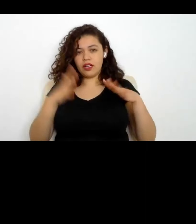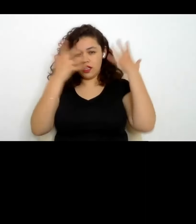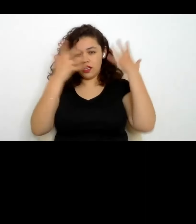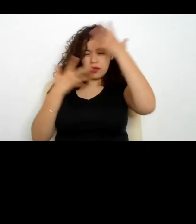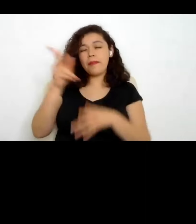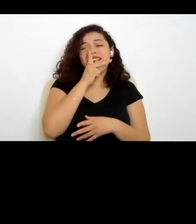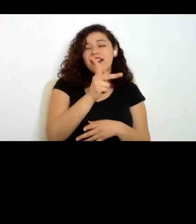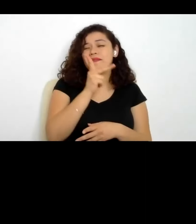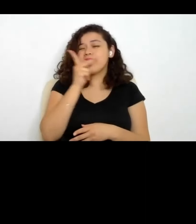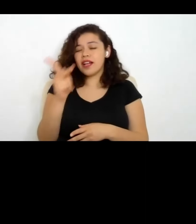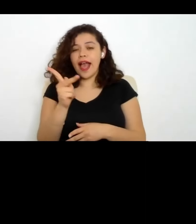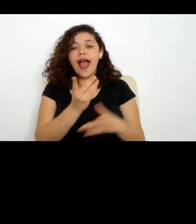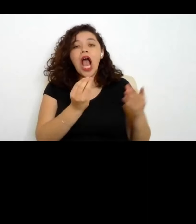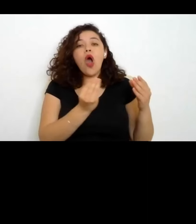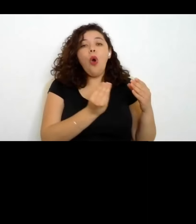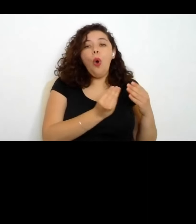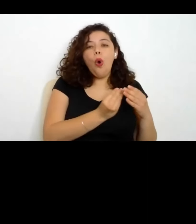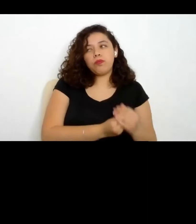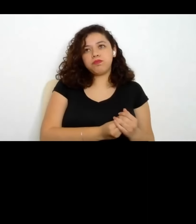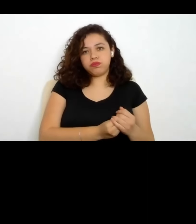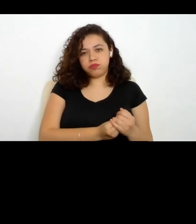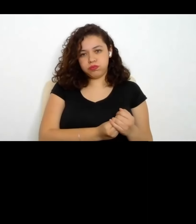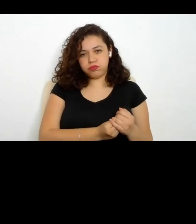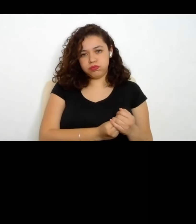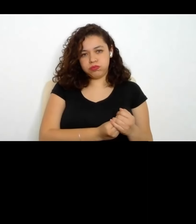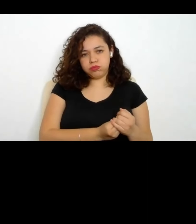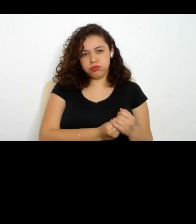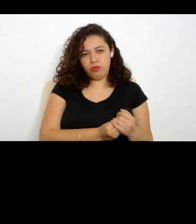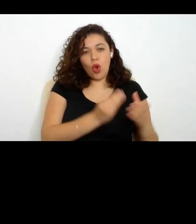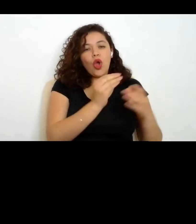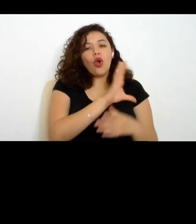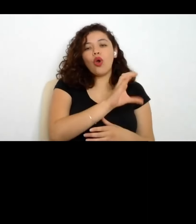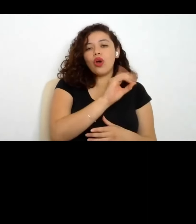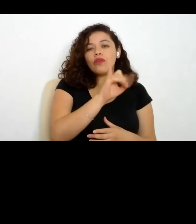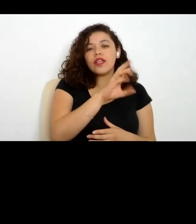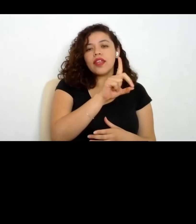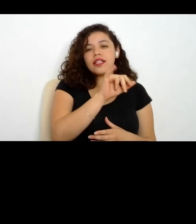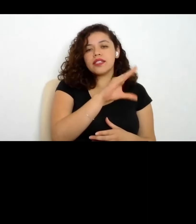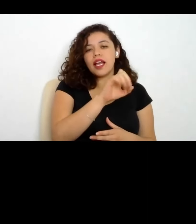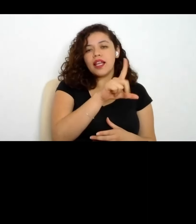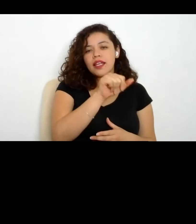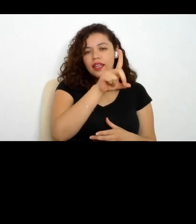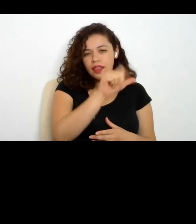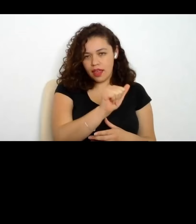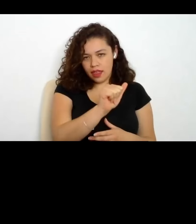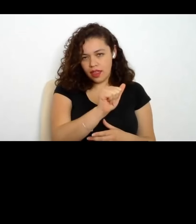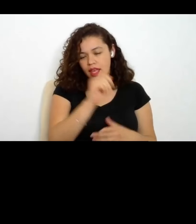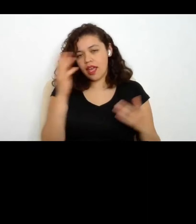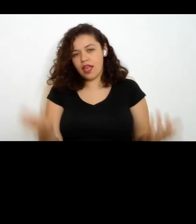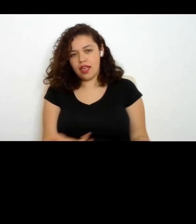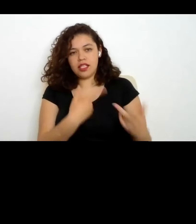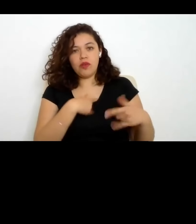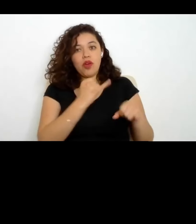términos de confidencialidad y privacidad. Entonces, confidencialidad va muchísimo más allá de los datos personales porque la